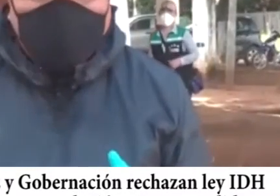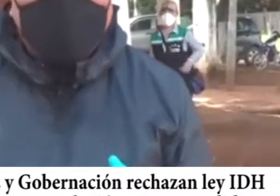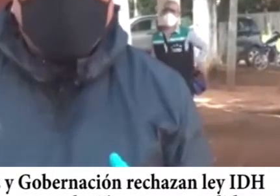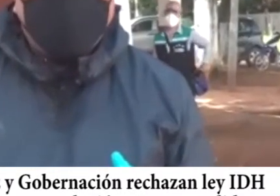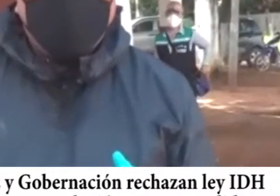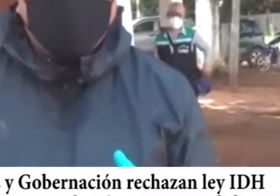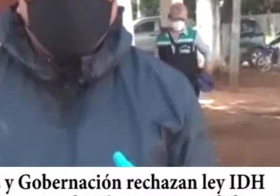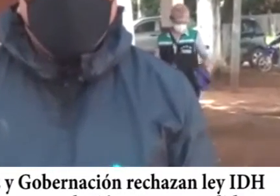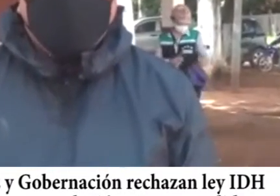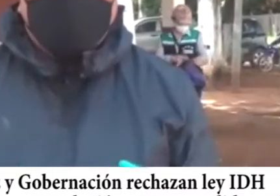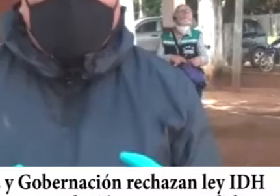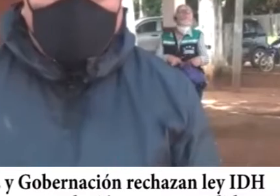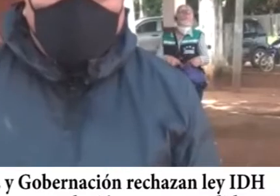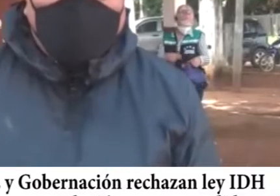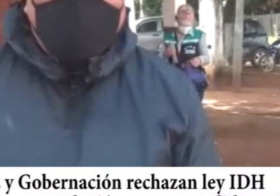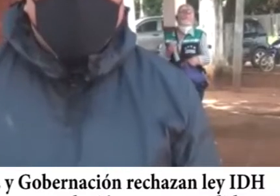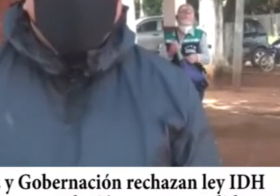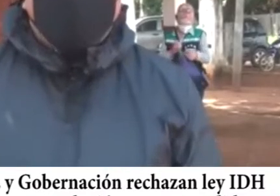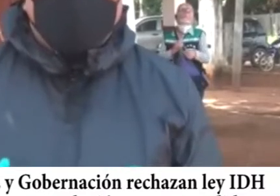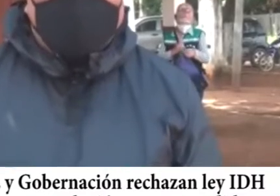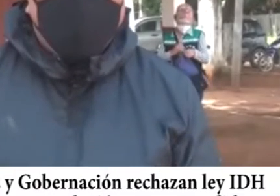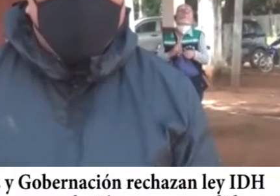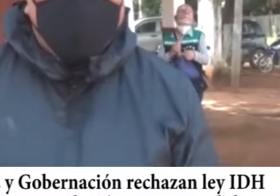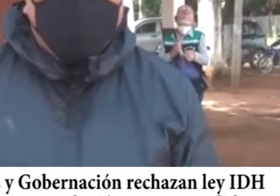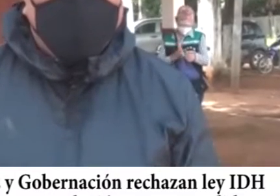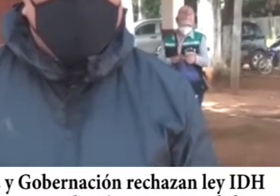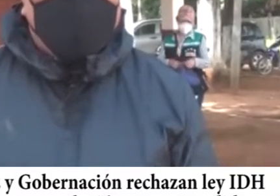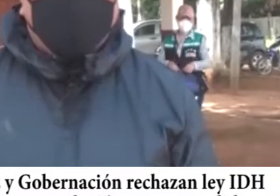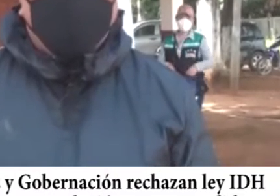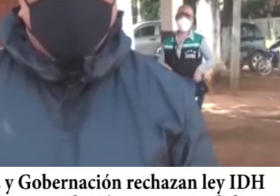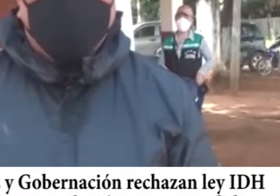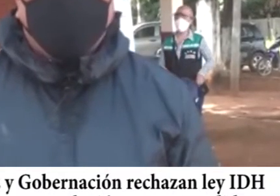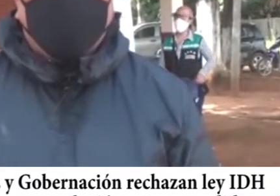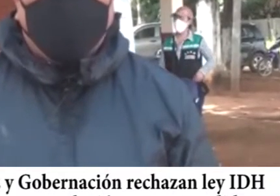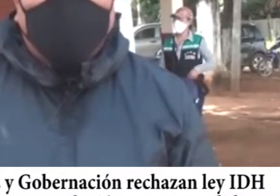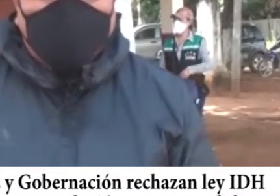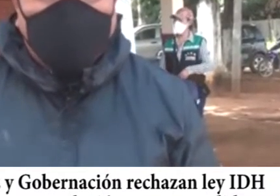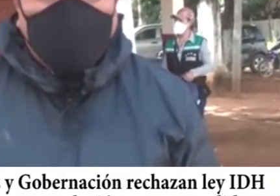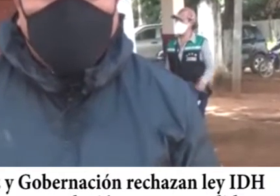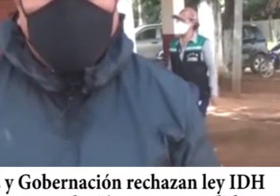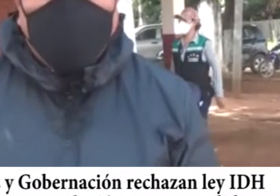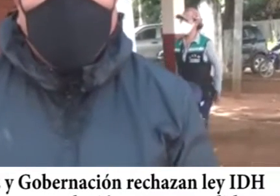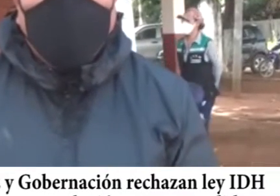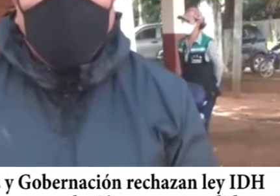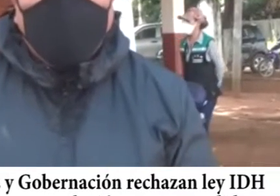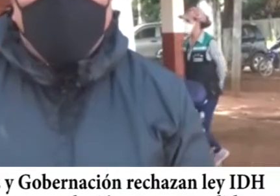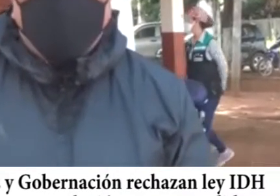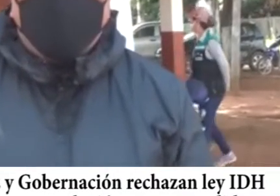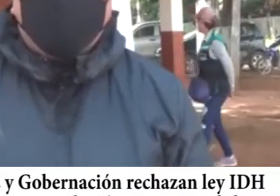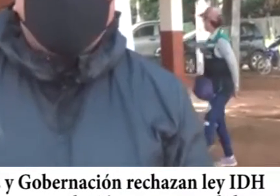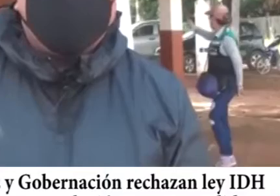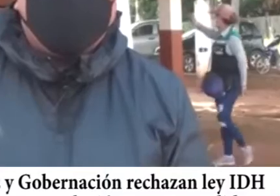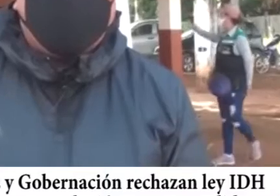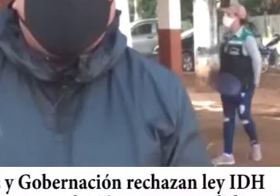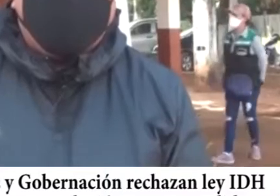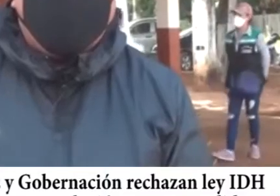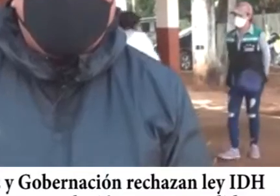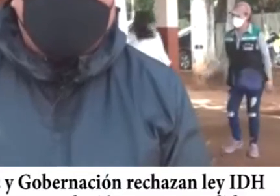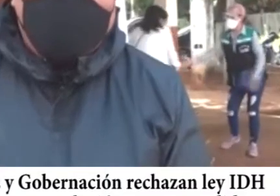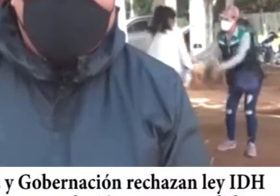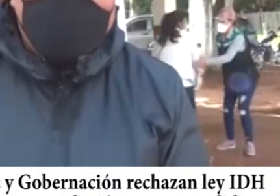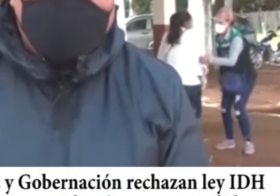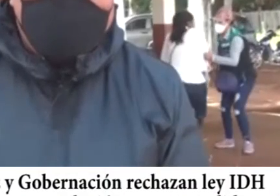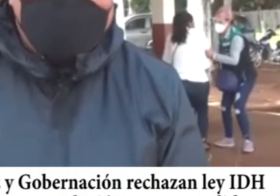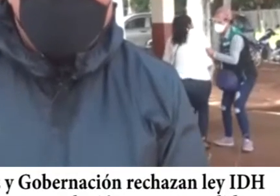final darnos la razón y reconocer que estamos en emergencia y que los municipios estamos sin liquidez, pues lo puedan hacer a